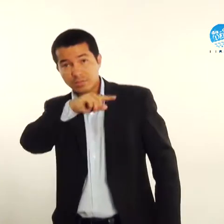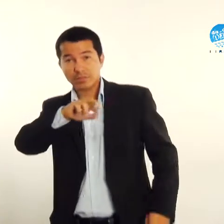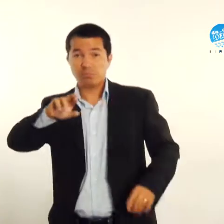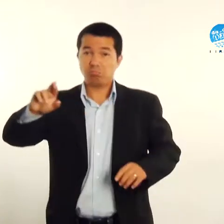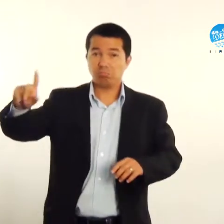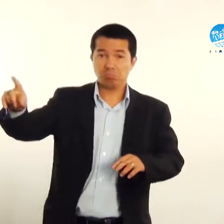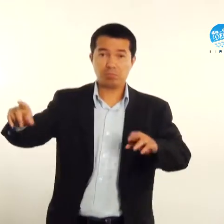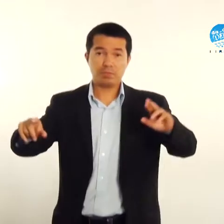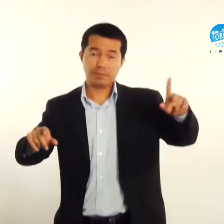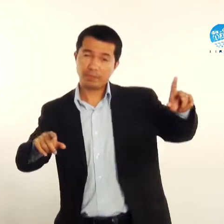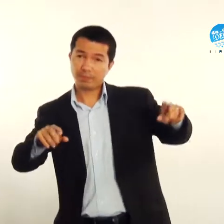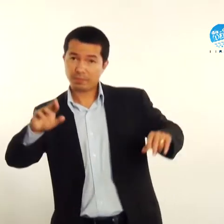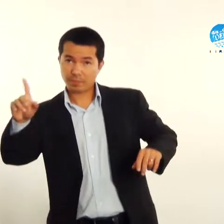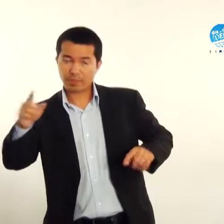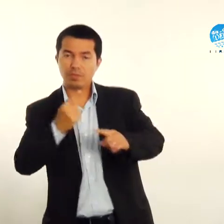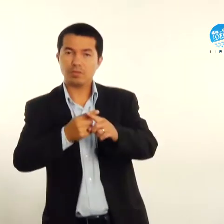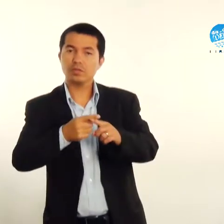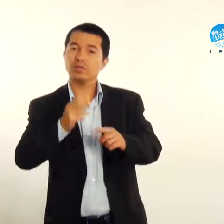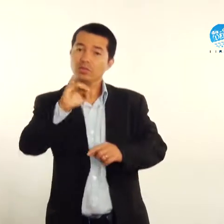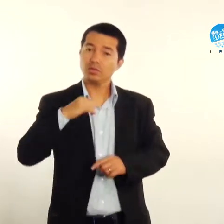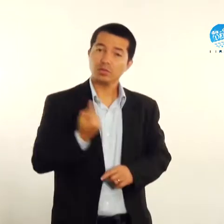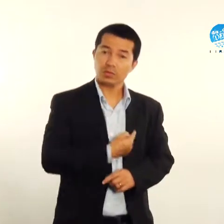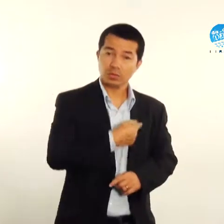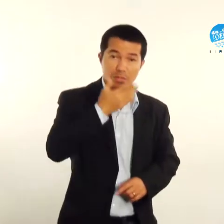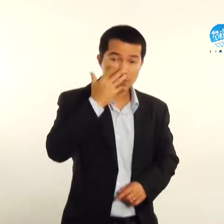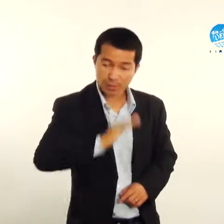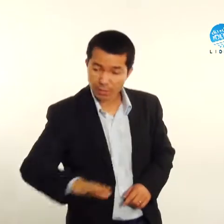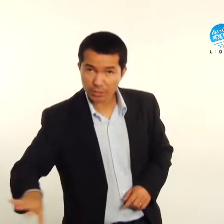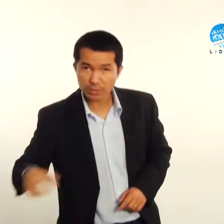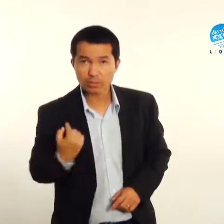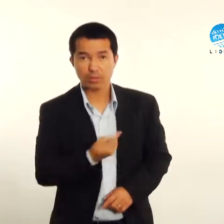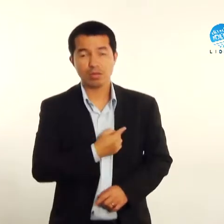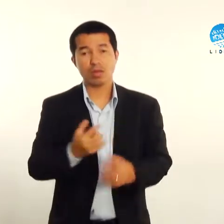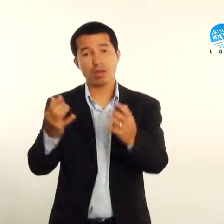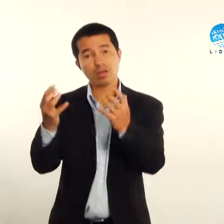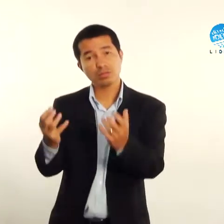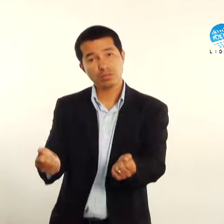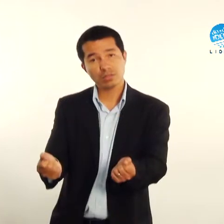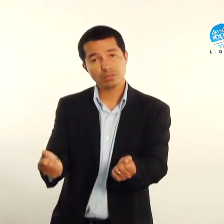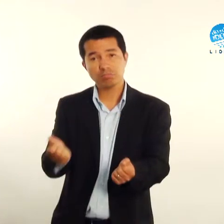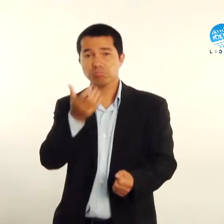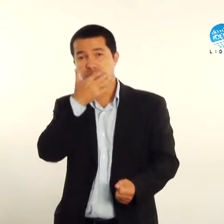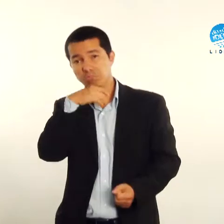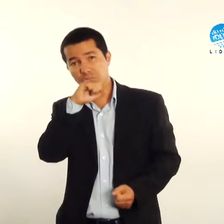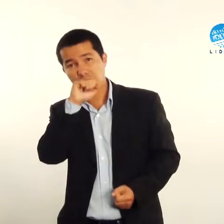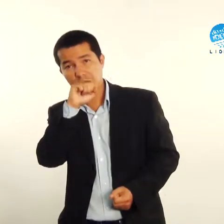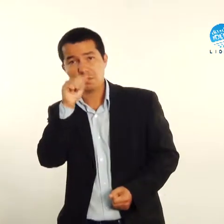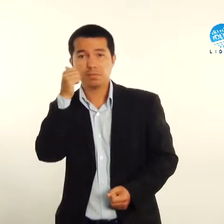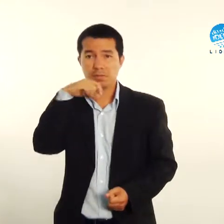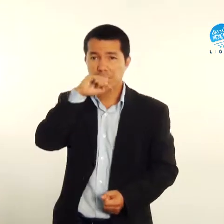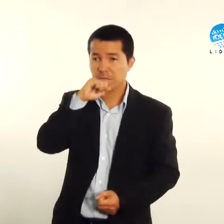uma diferença, é que quando a gente é pequeno, a gente aceita a